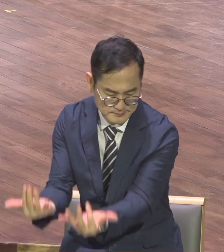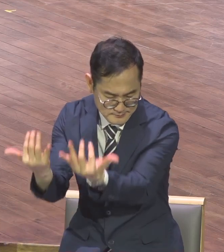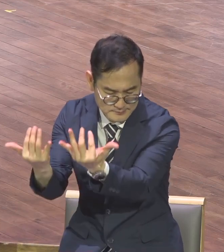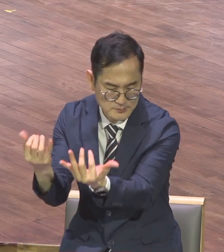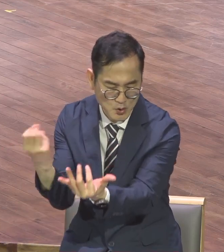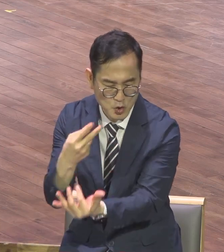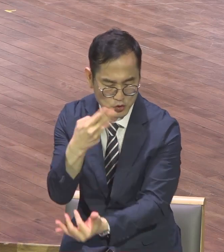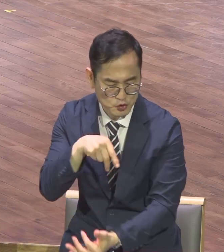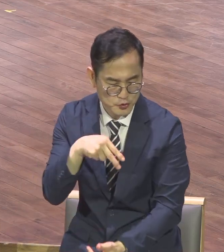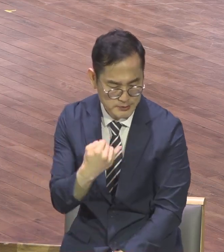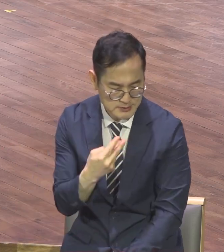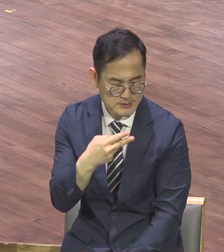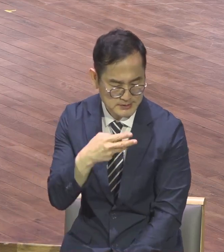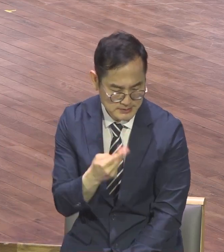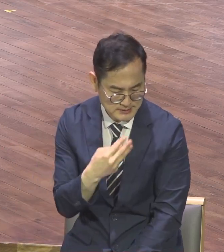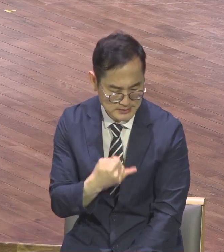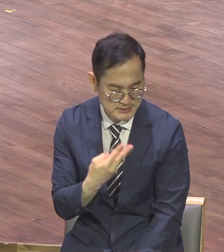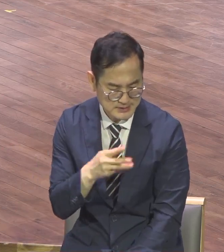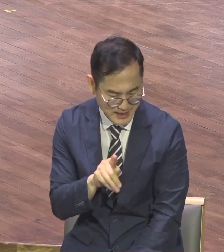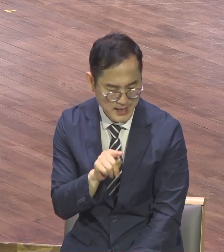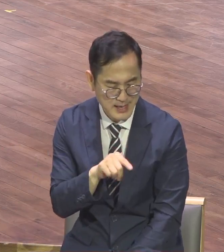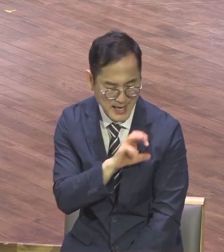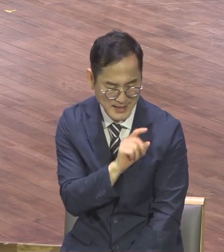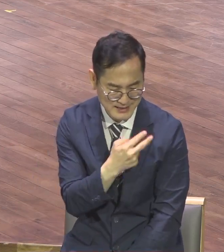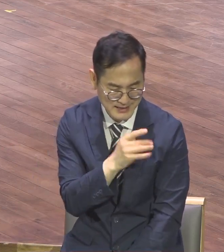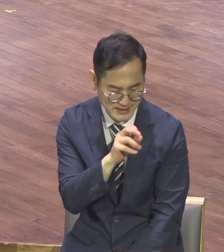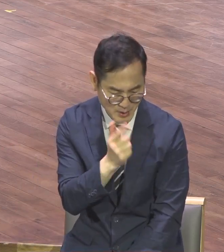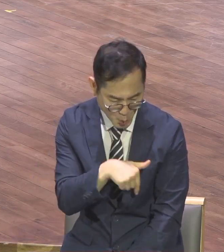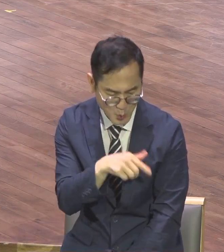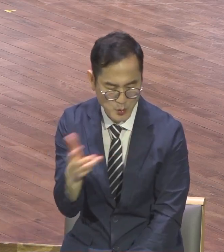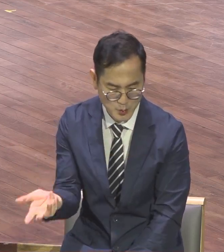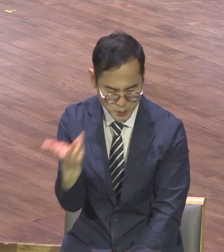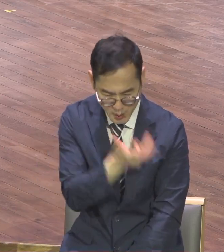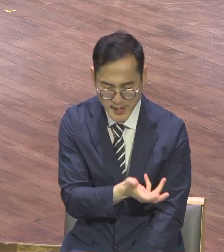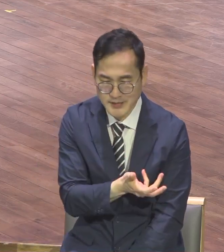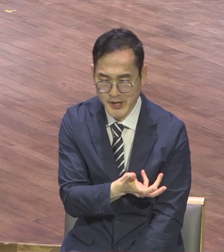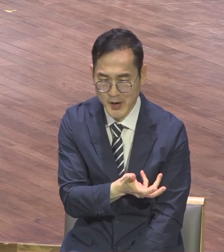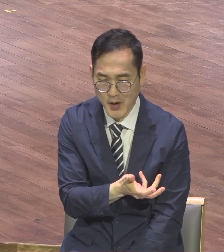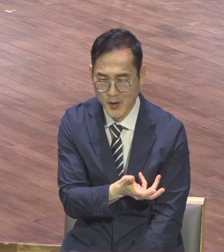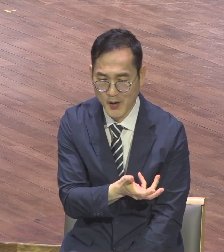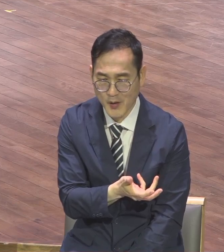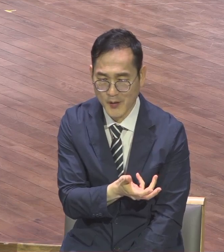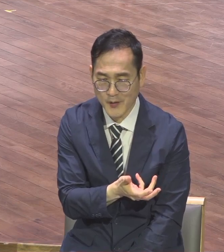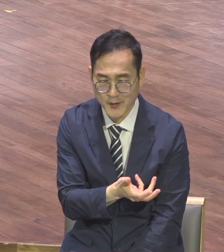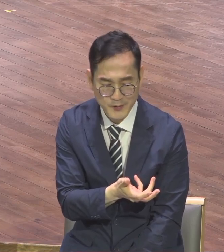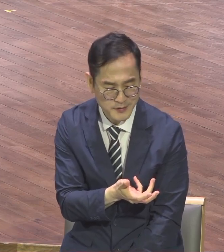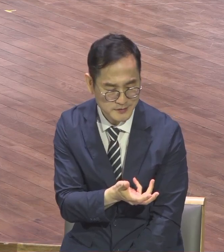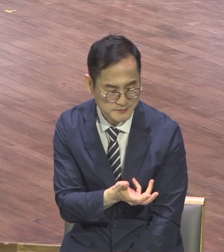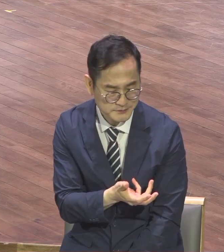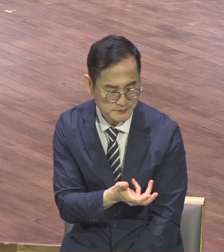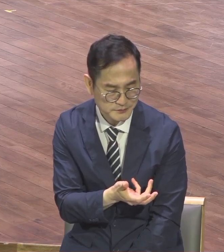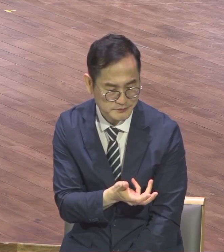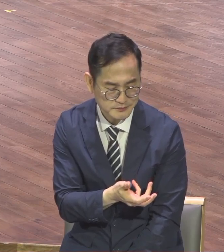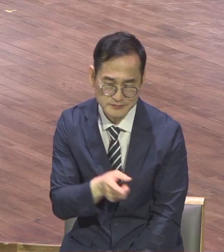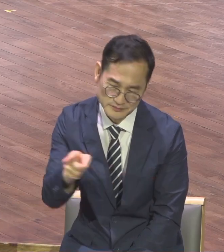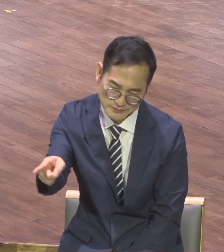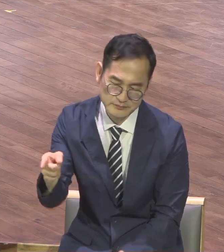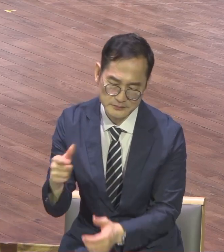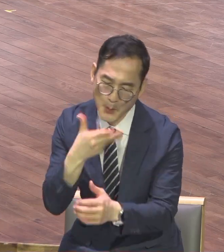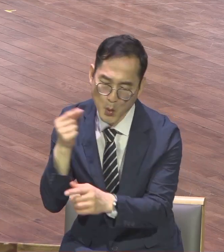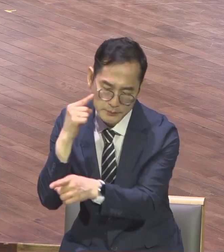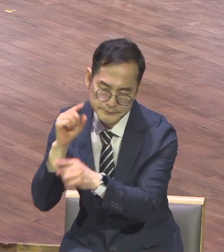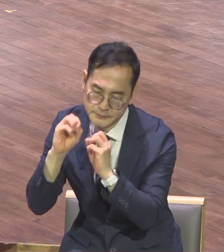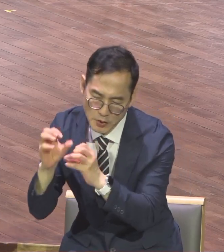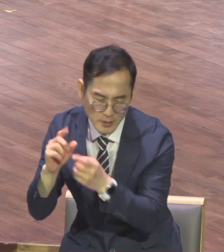루스드라와 이오니온과 안디옥으로 돌아가서 제자들의 마음을 굳게 하여 이 믿음이 머물러 있으라. 권하고 또 우리가